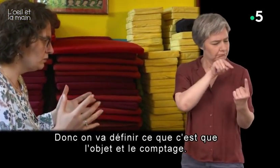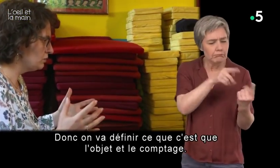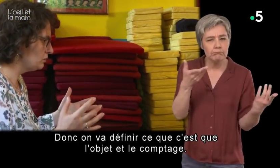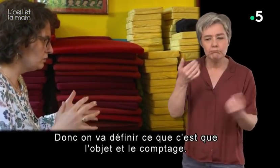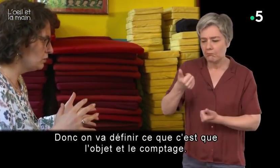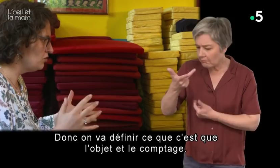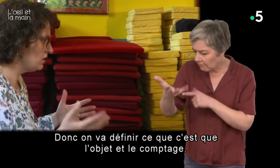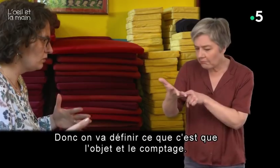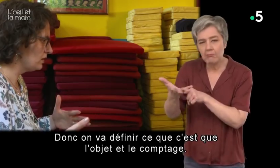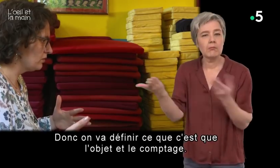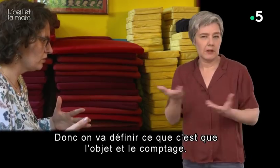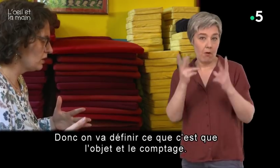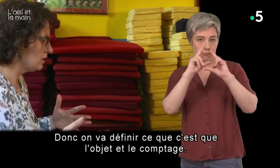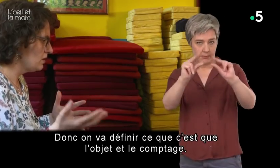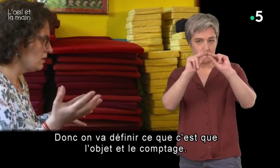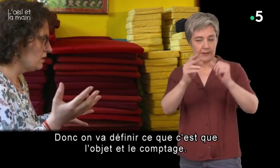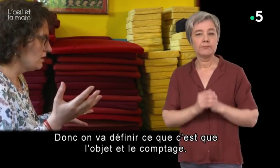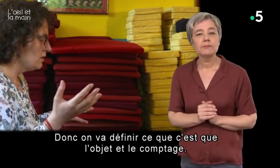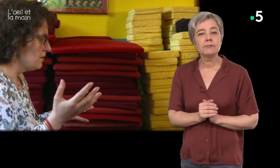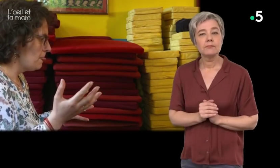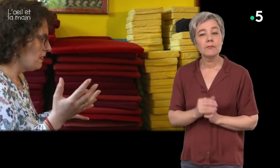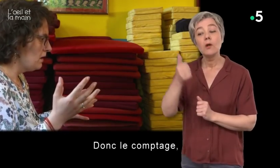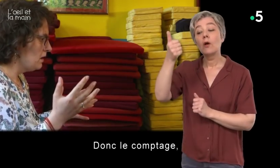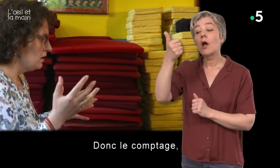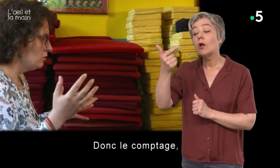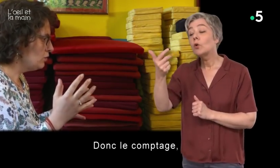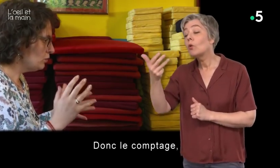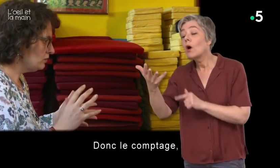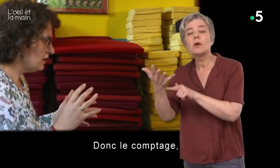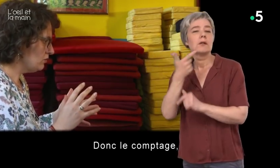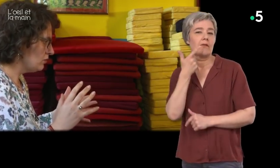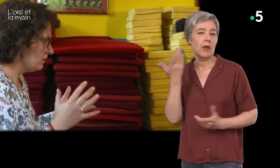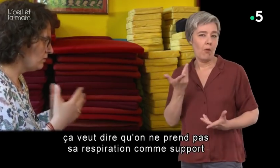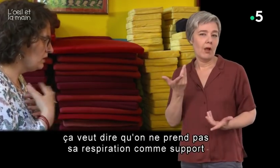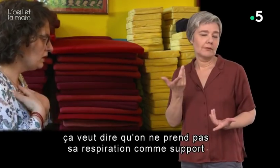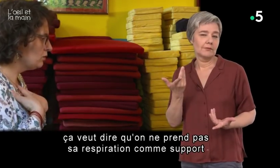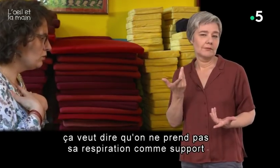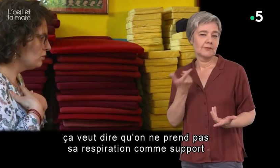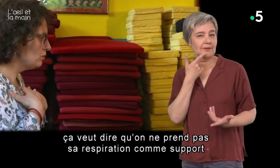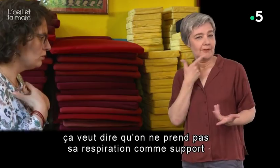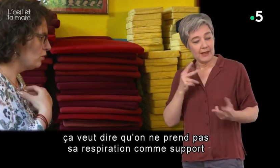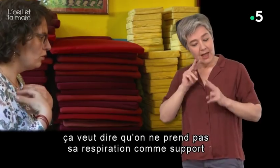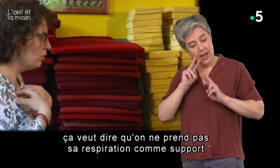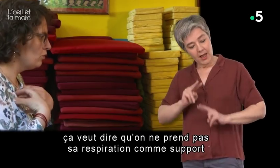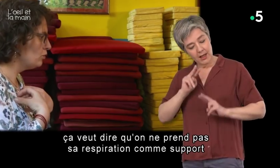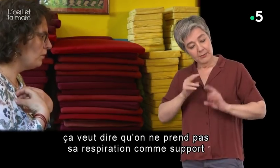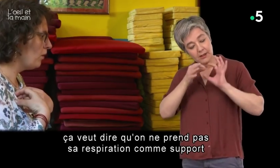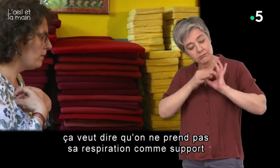que l'objet et le comptage. Donc le comptage, ça veut dire que on ne prend pas